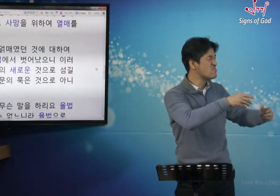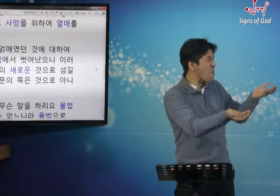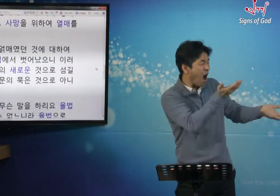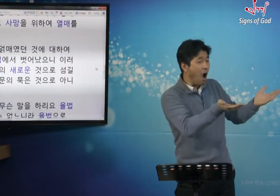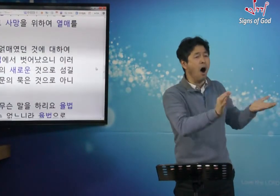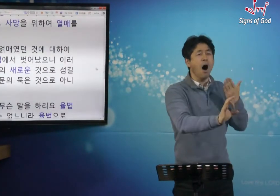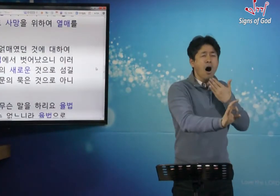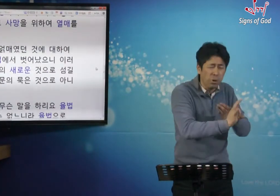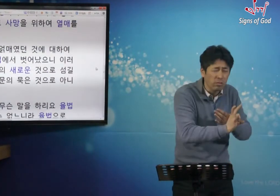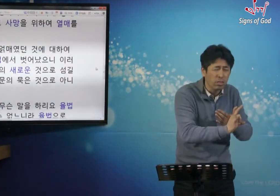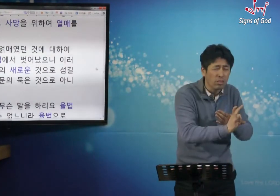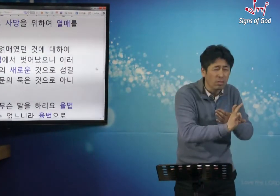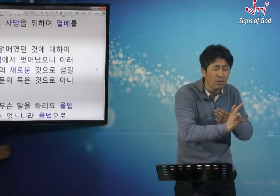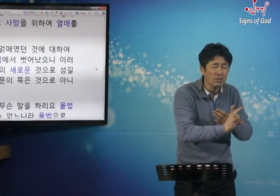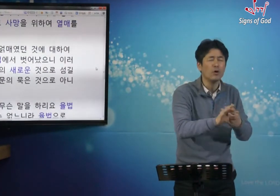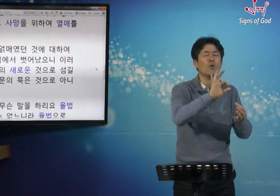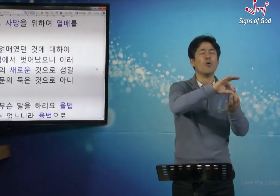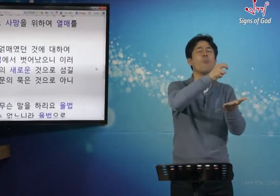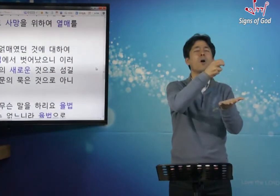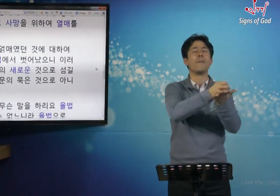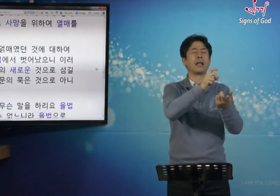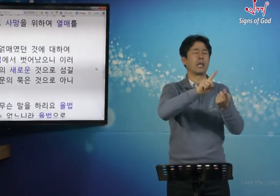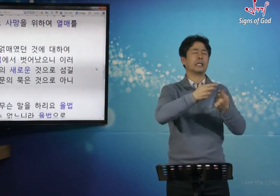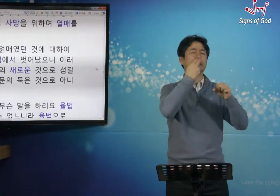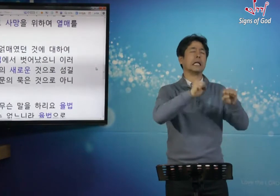행한다라는 거죠. 그것을 이제 법적으로